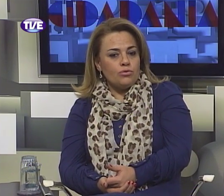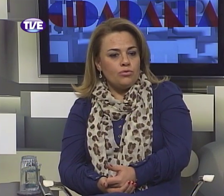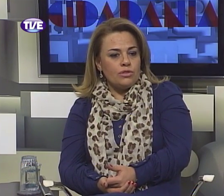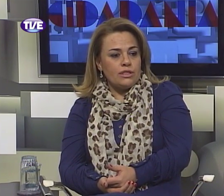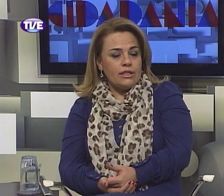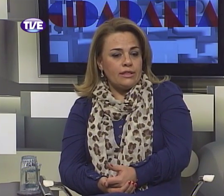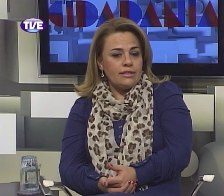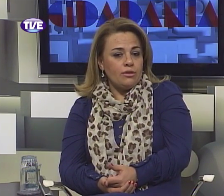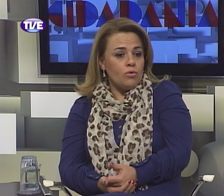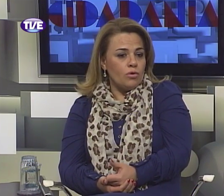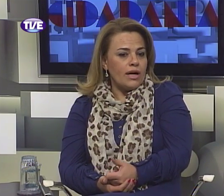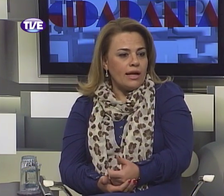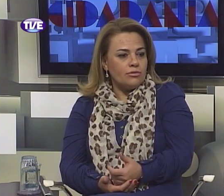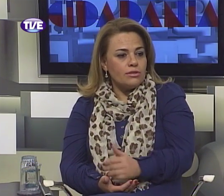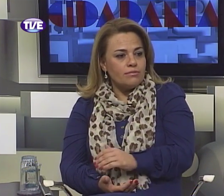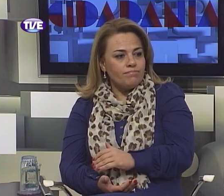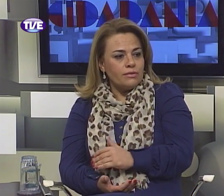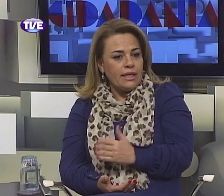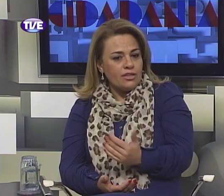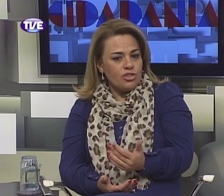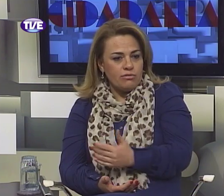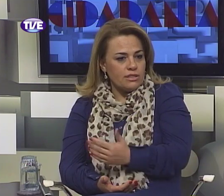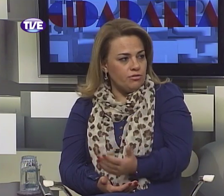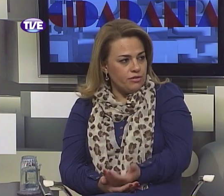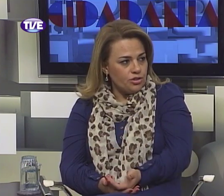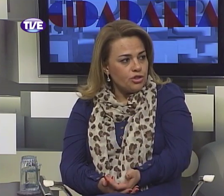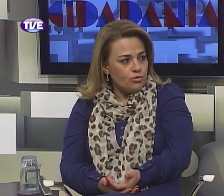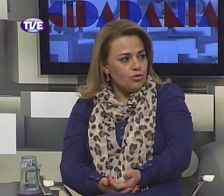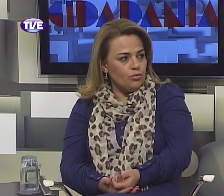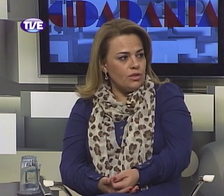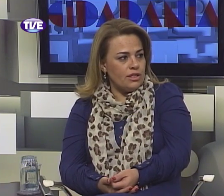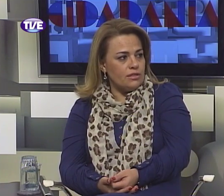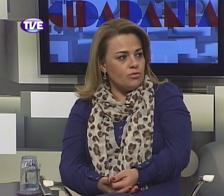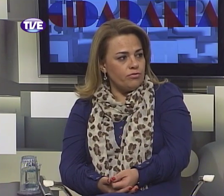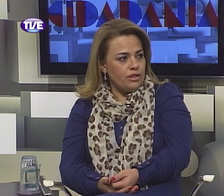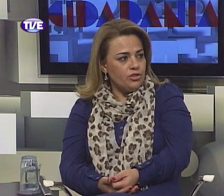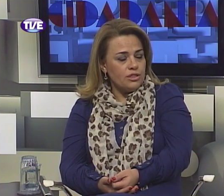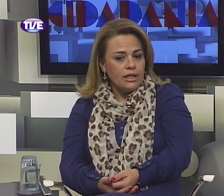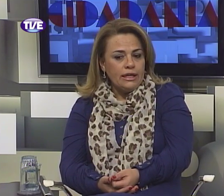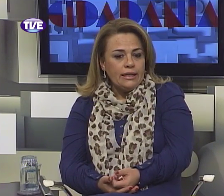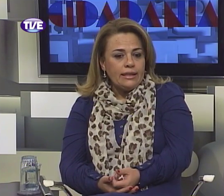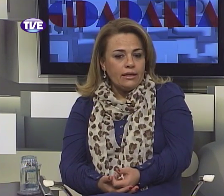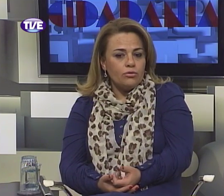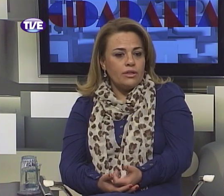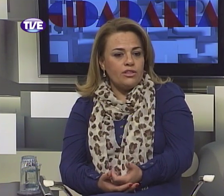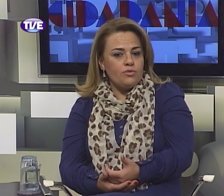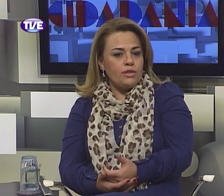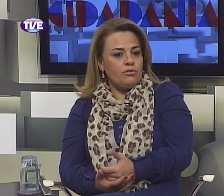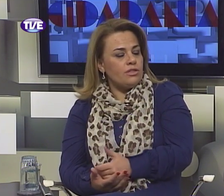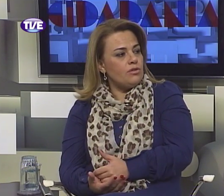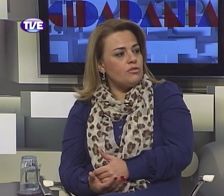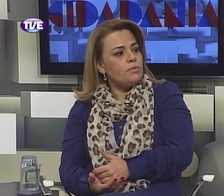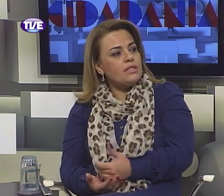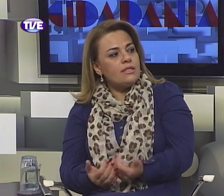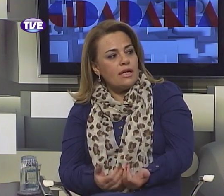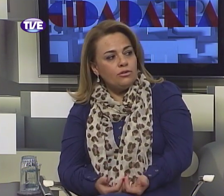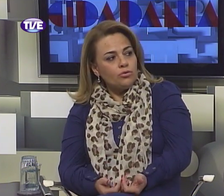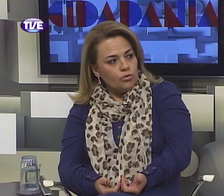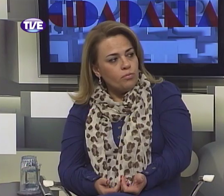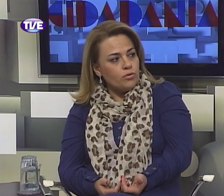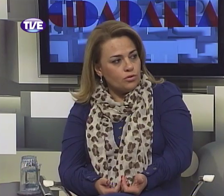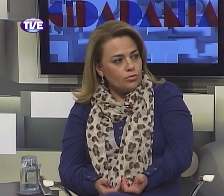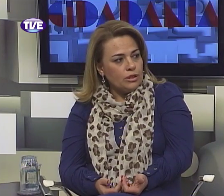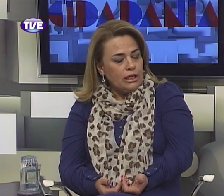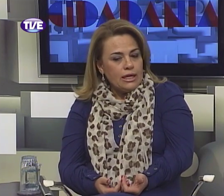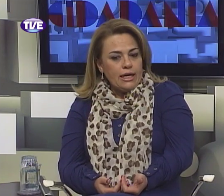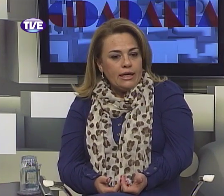os alunos surdos seriam colocados desde a educação infantil, junto a crianças ouvintes, tendo um atendimento educacional especializado